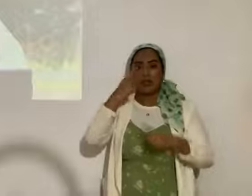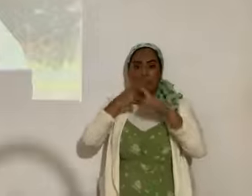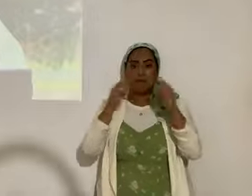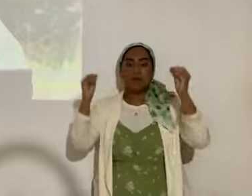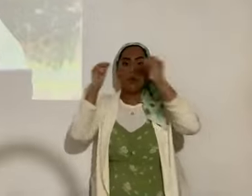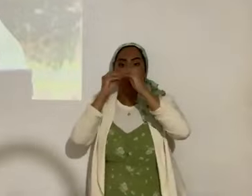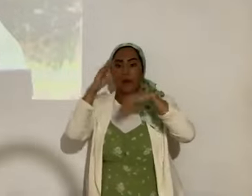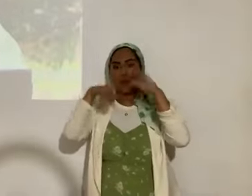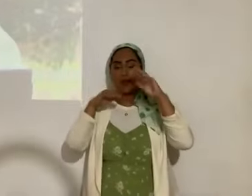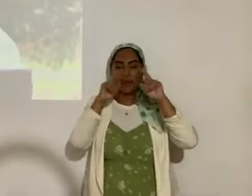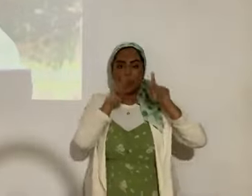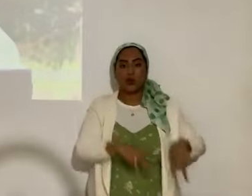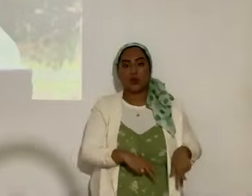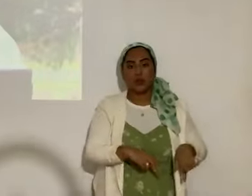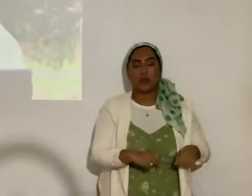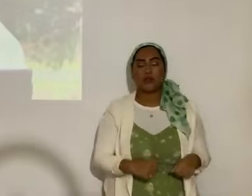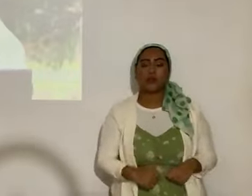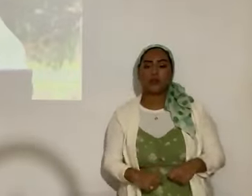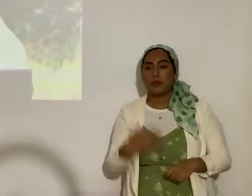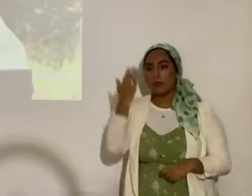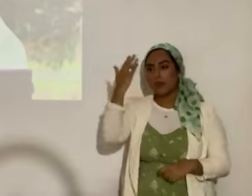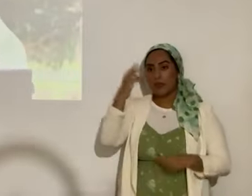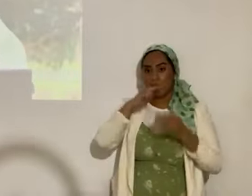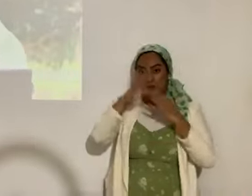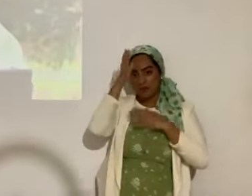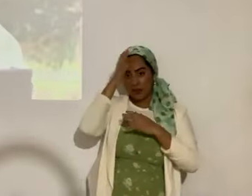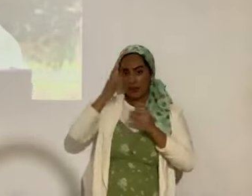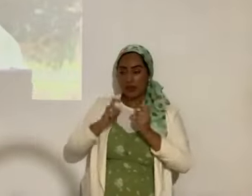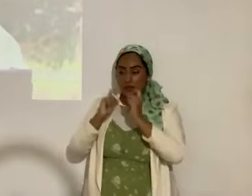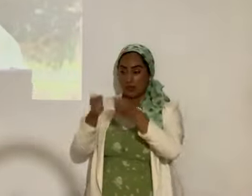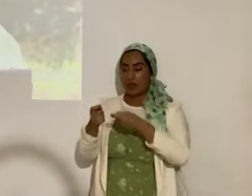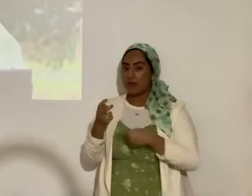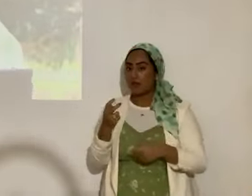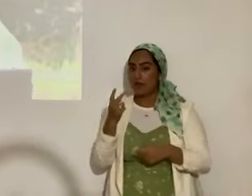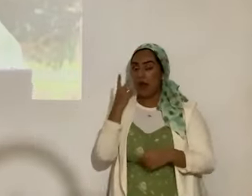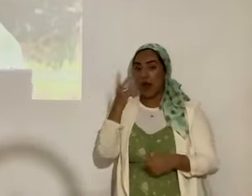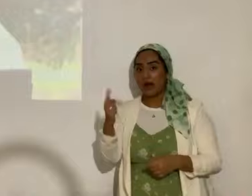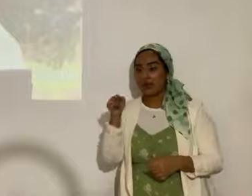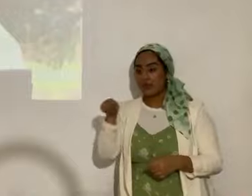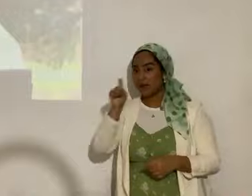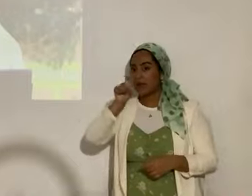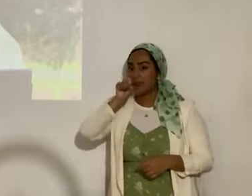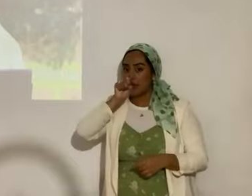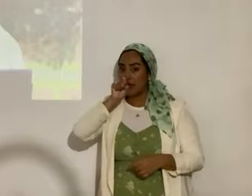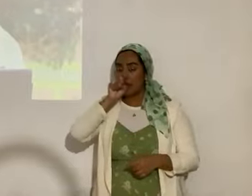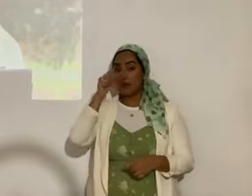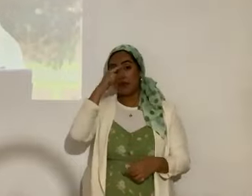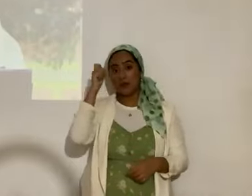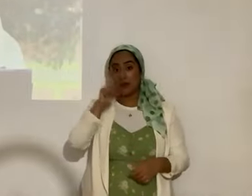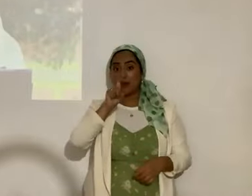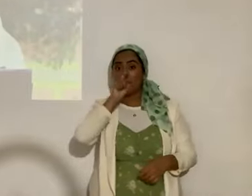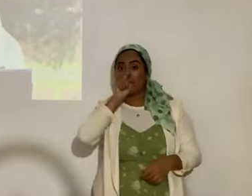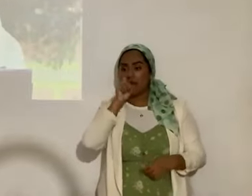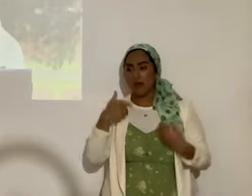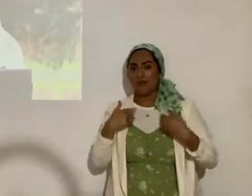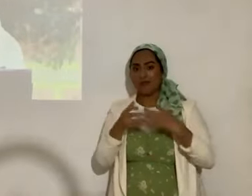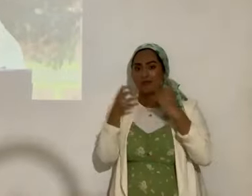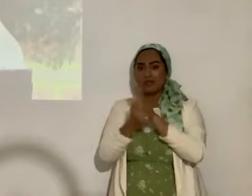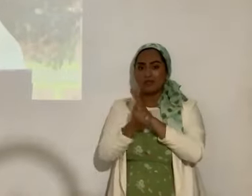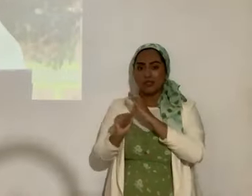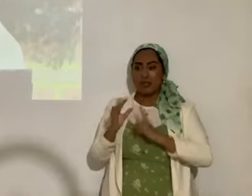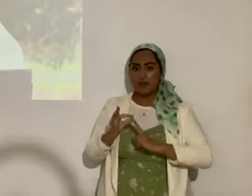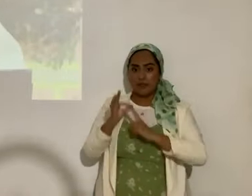que la de un humano el Eterno le concedió los ojos a ese animalito porque las águilas realmente tienen una